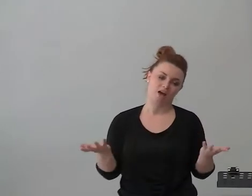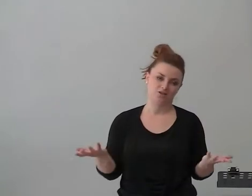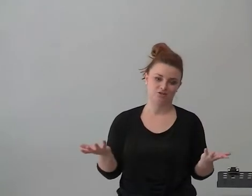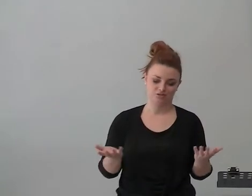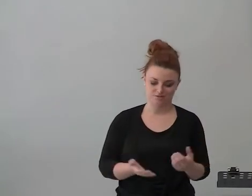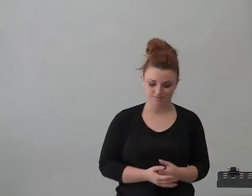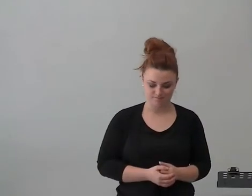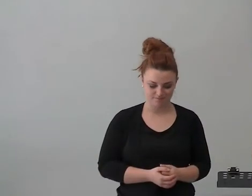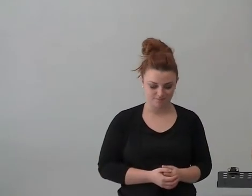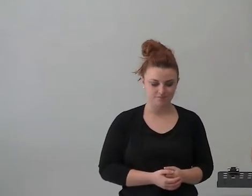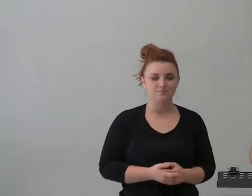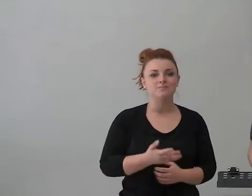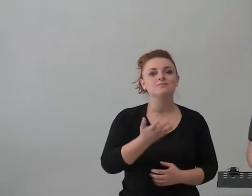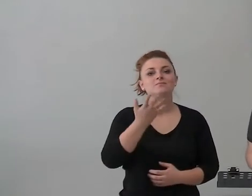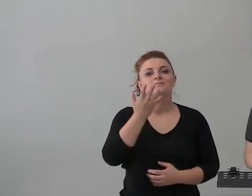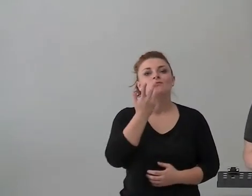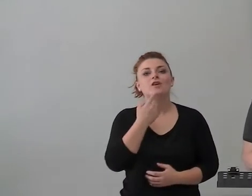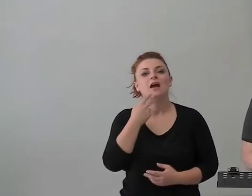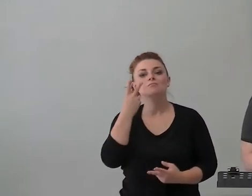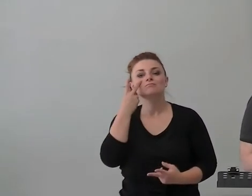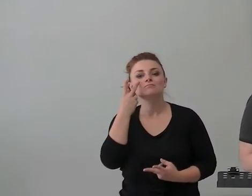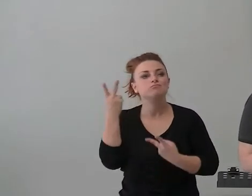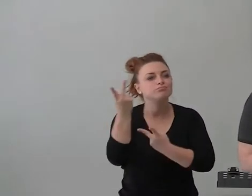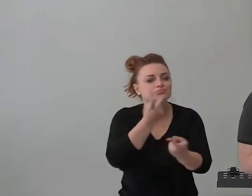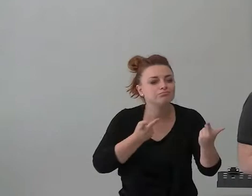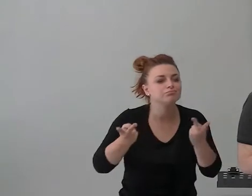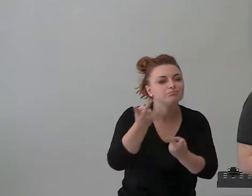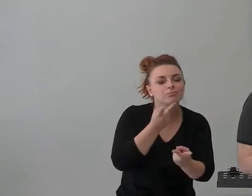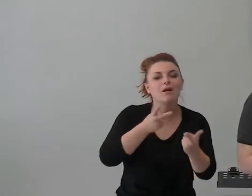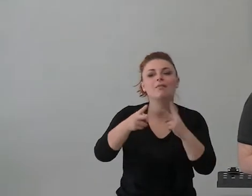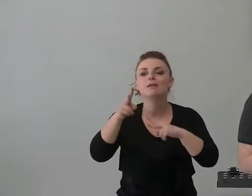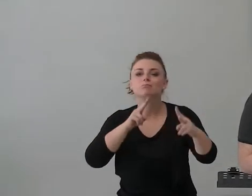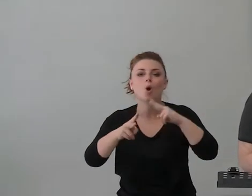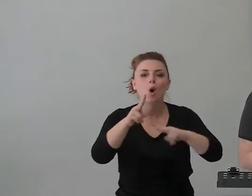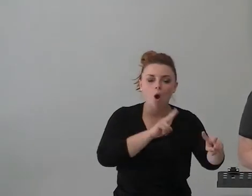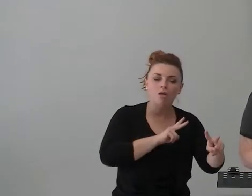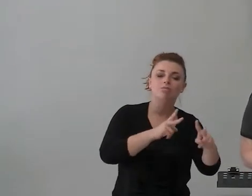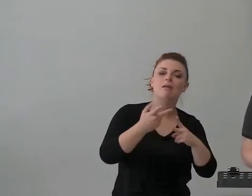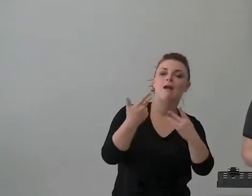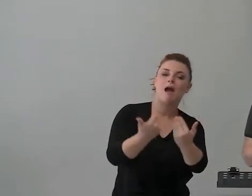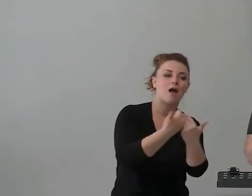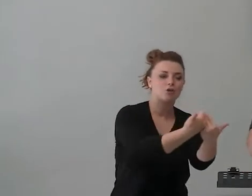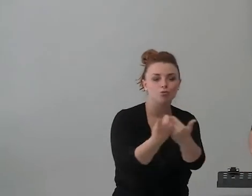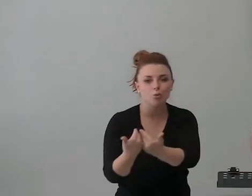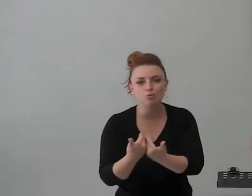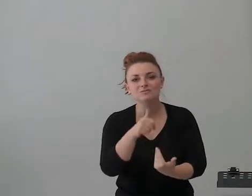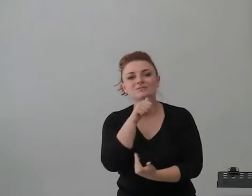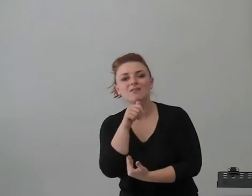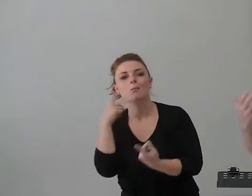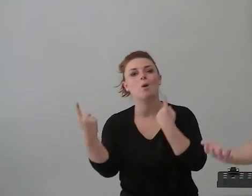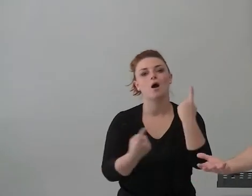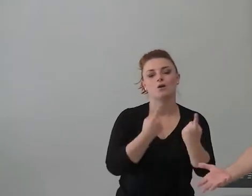cerchiamo risposte, cerchiamo aiuto, abbiamo bisogno di qualcuno. L'unica differenza fra me